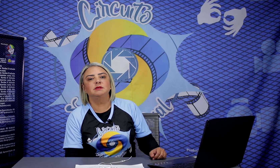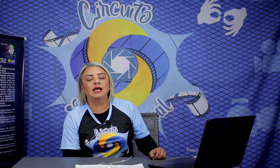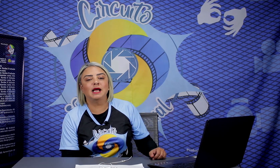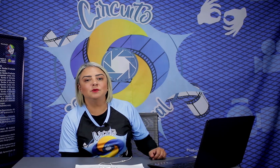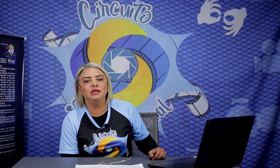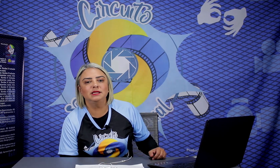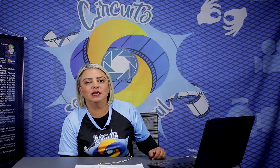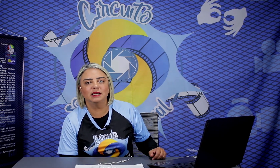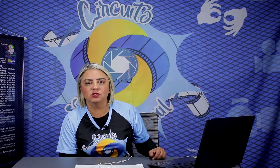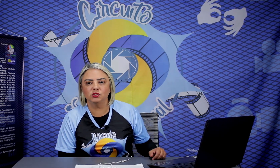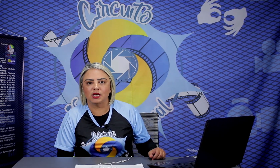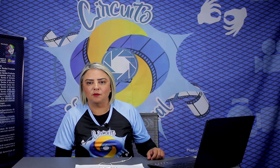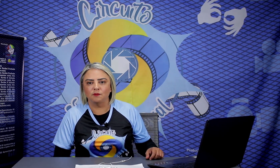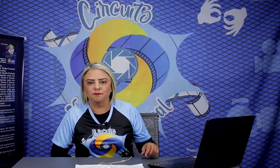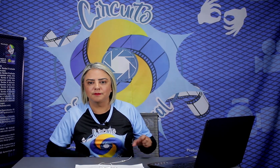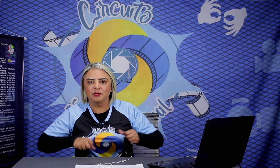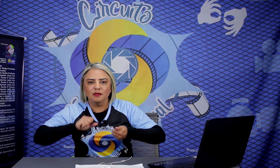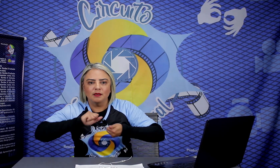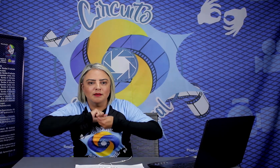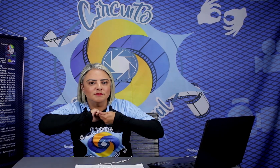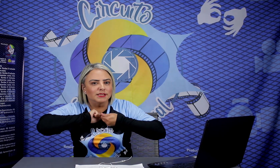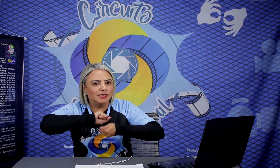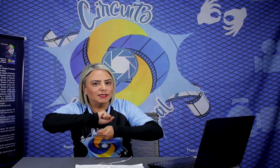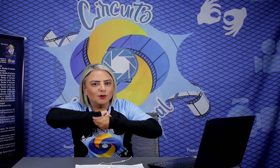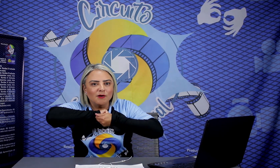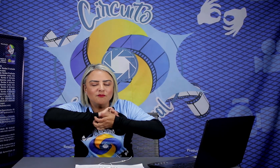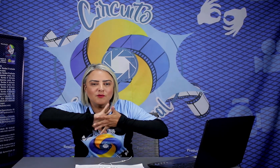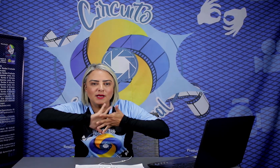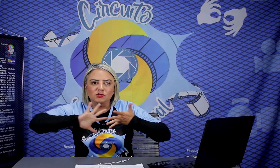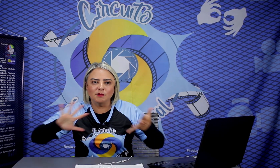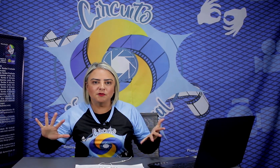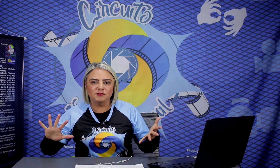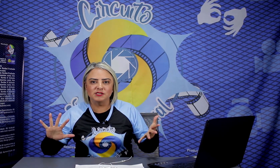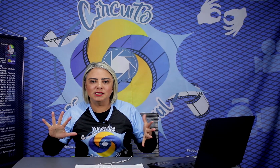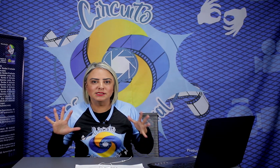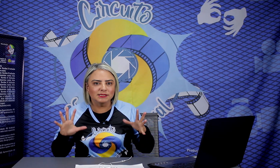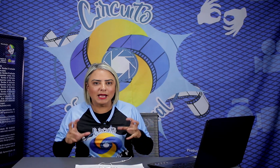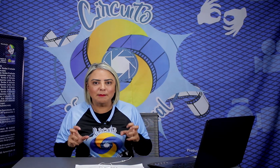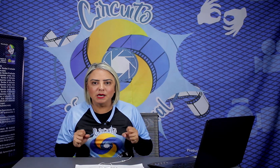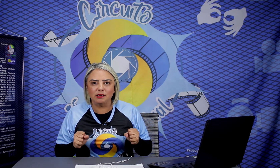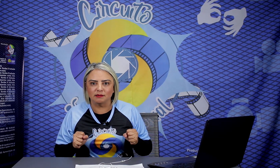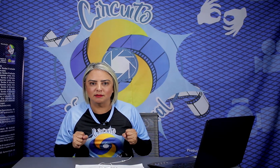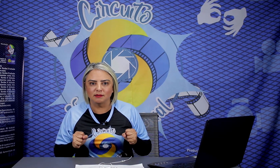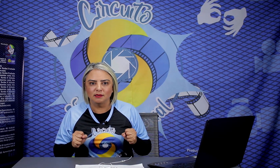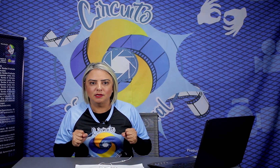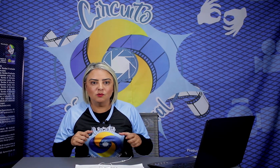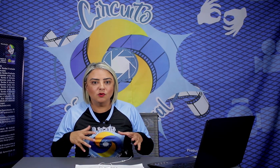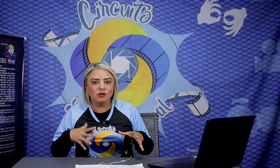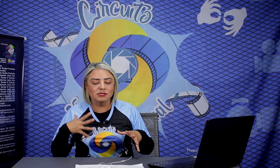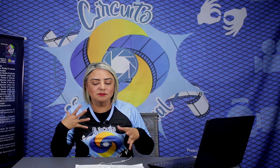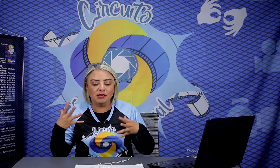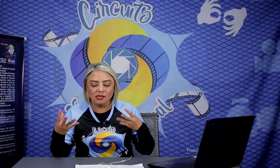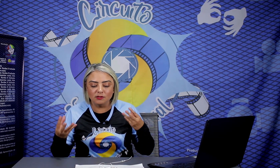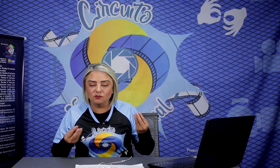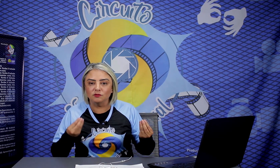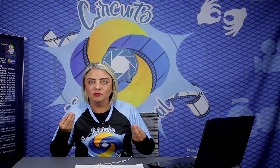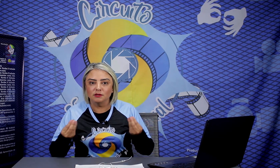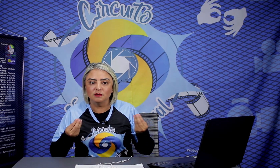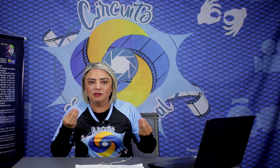seminário internacional. Você tem que ter uma fluência, uma proficiência tamanha e um conhecimento